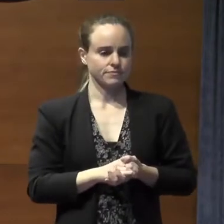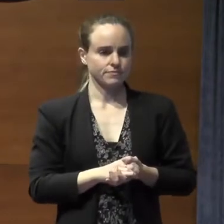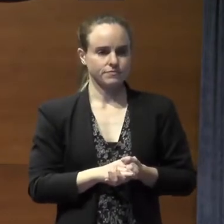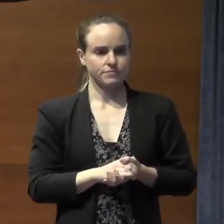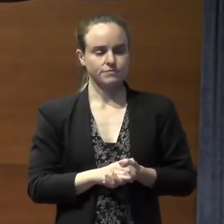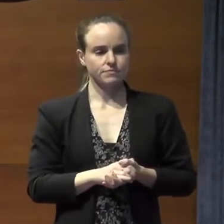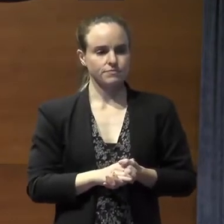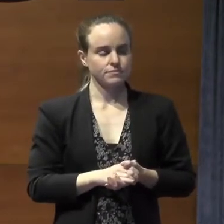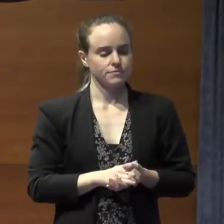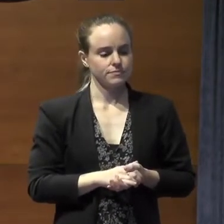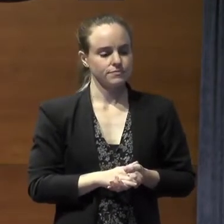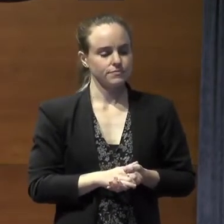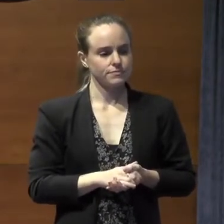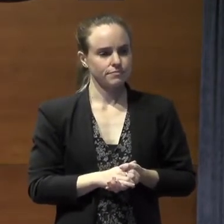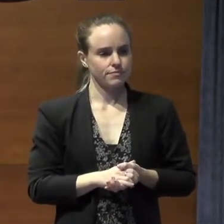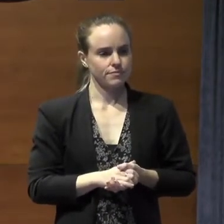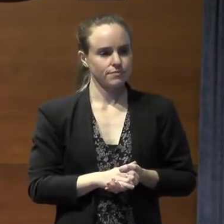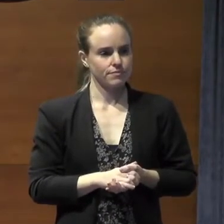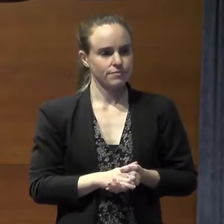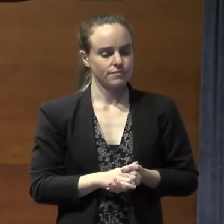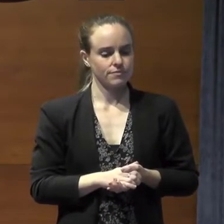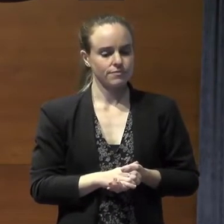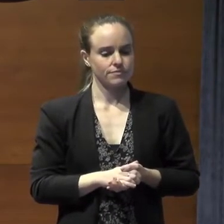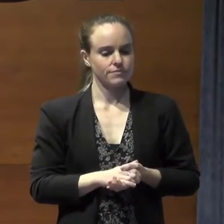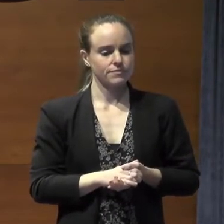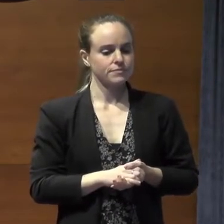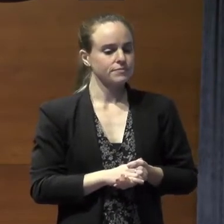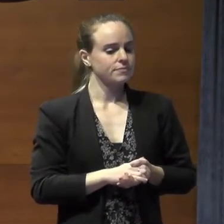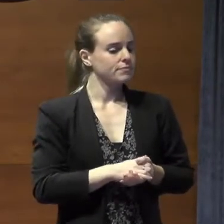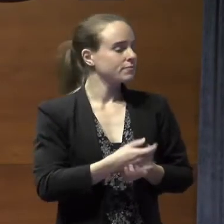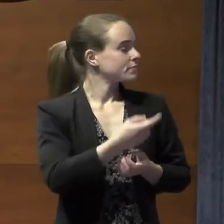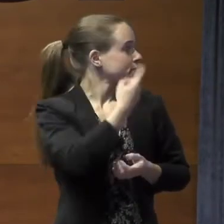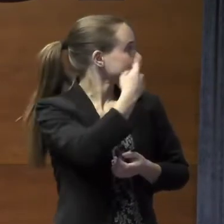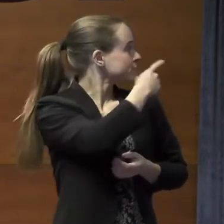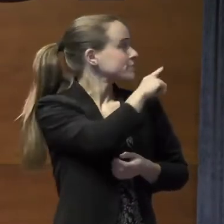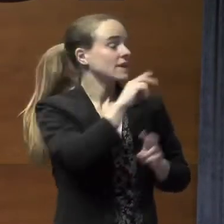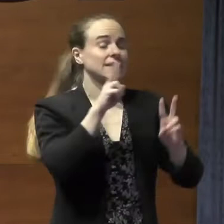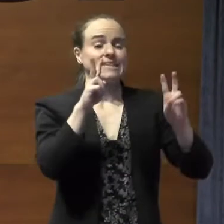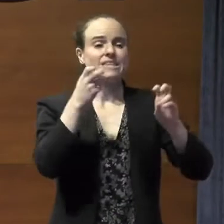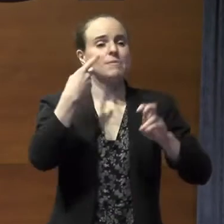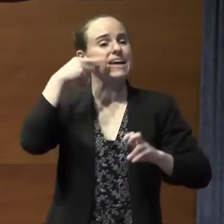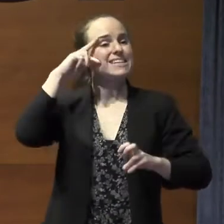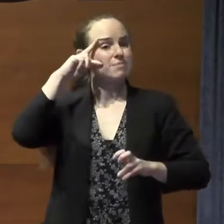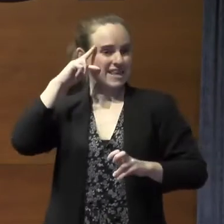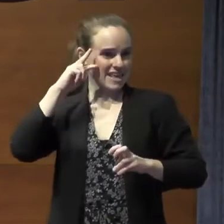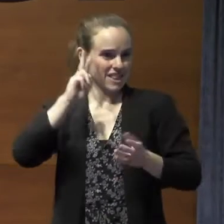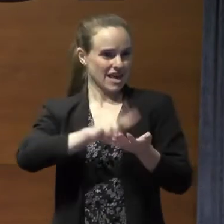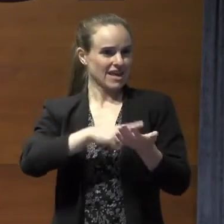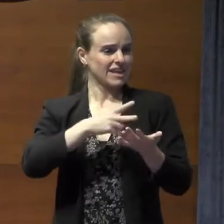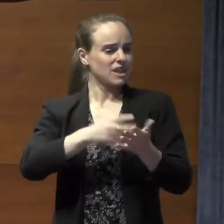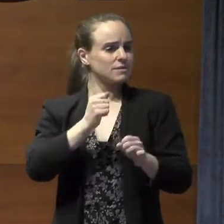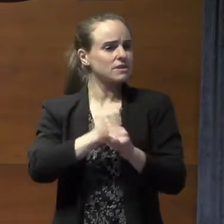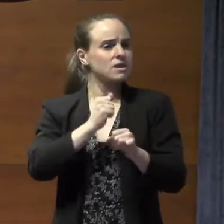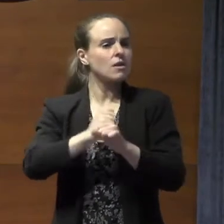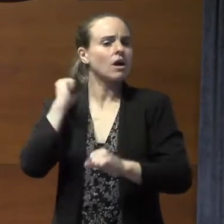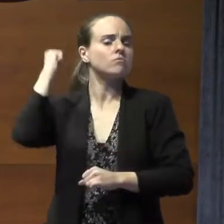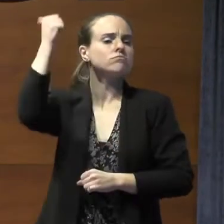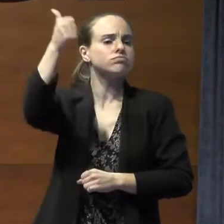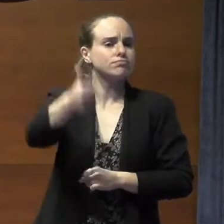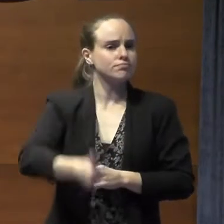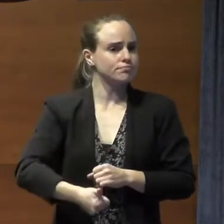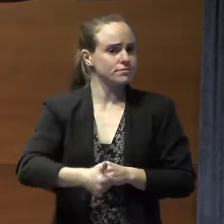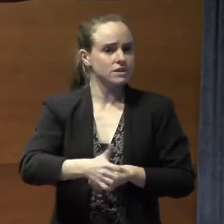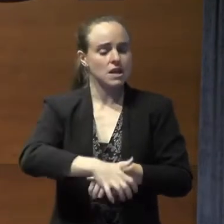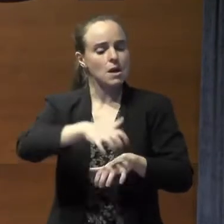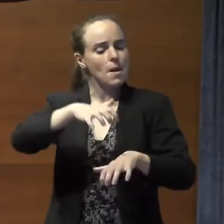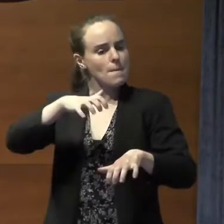entre 26 y 35 años. Por lo que se refiere a la experiencia profesional, son personas